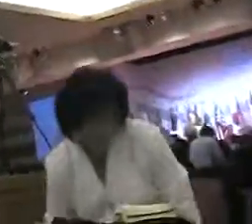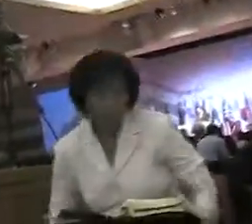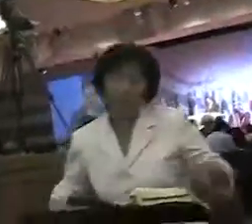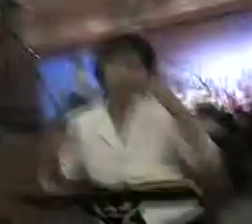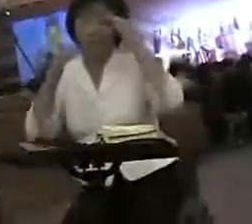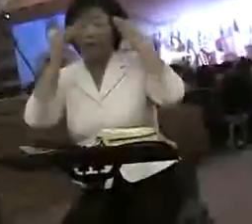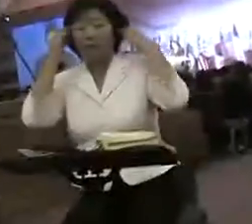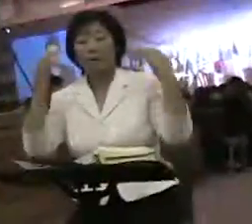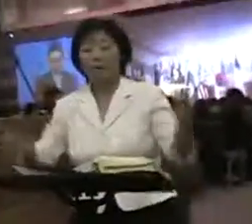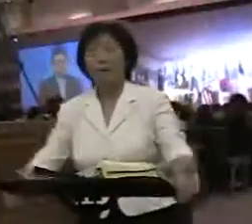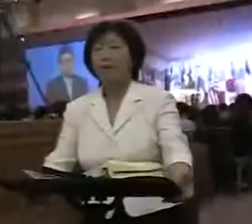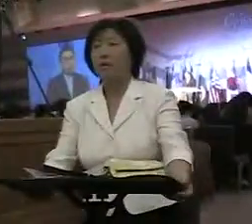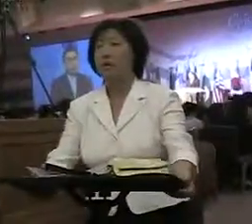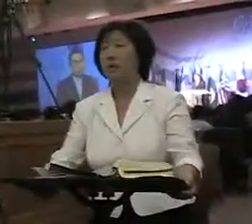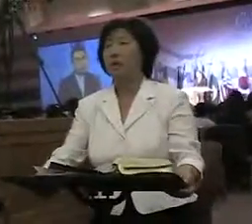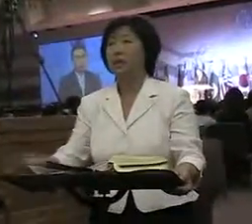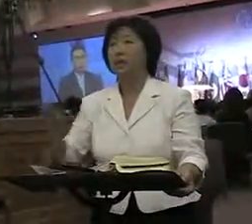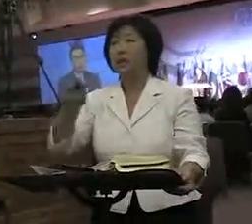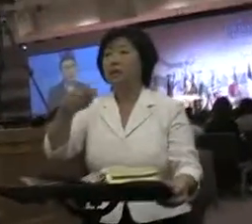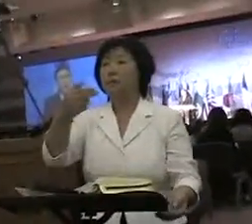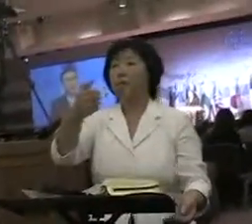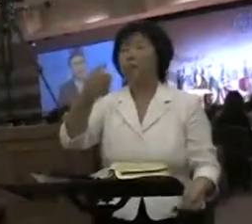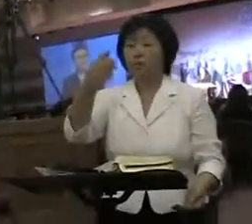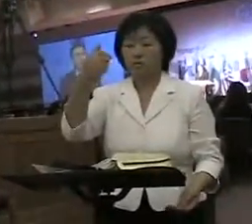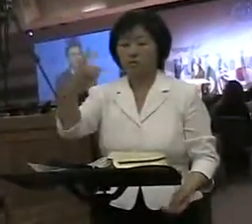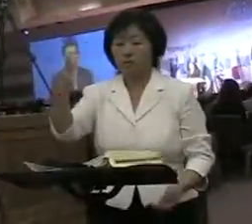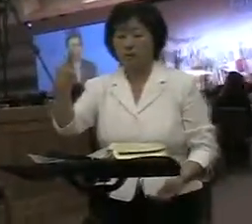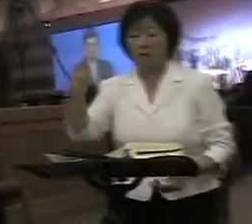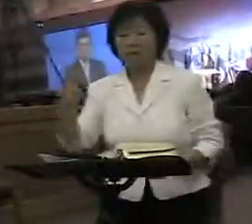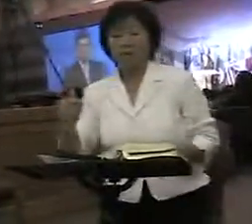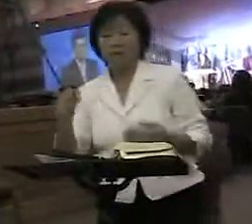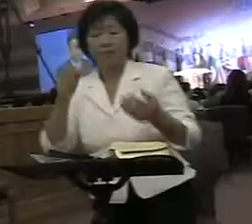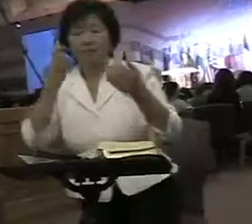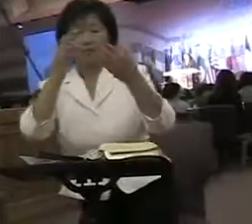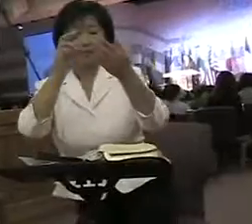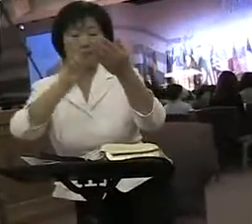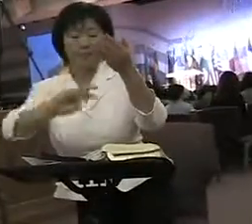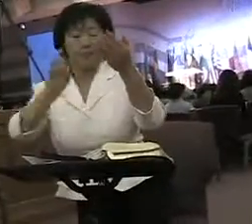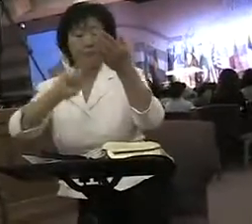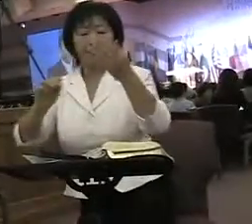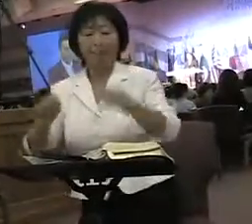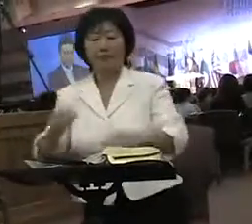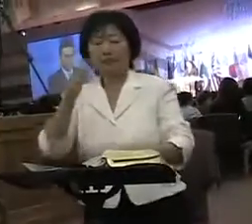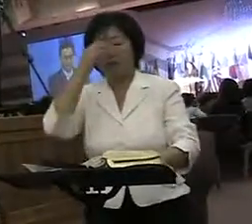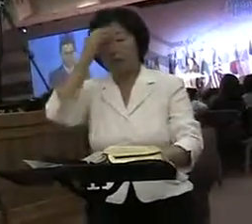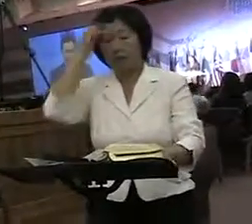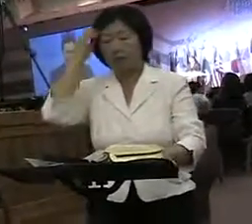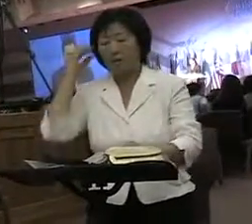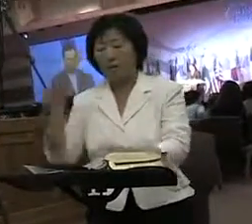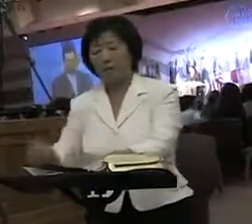눈을 들어 하늘 보라 찬송가 256장을 함께 찬양하시겠습니다.